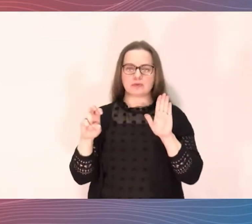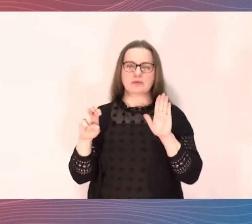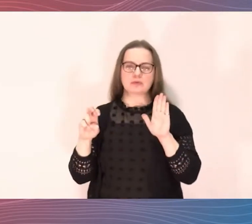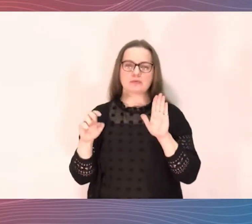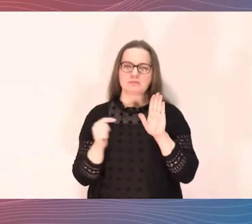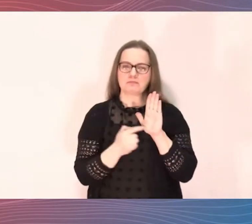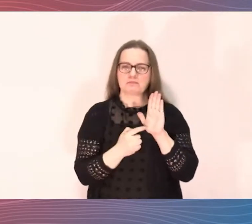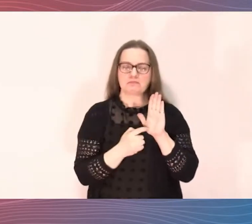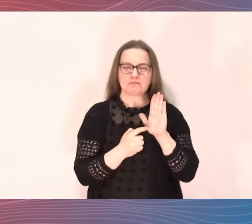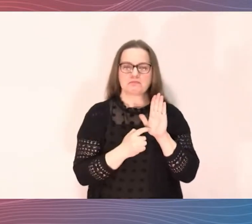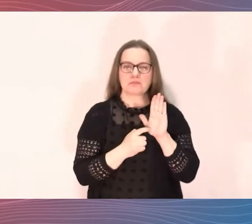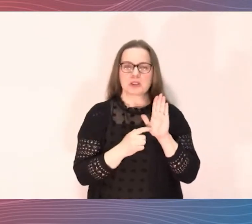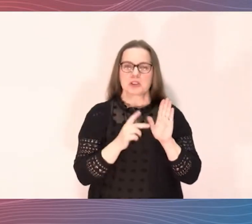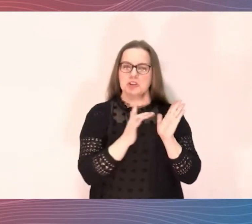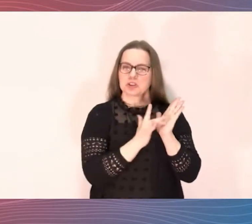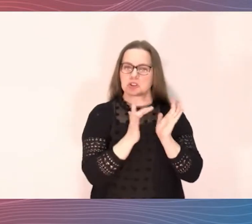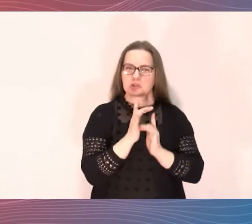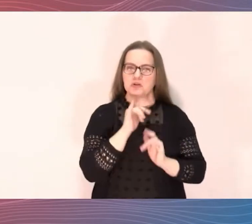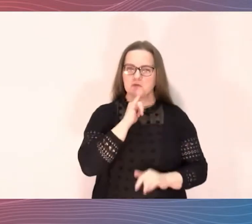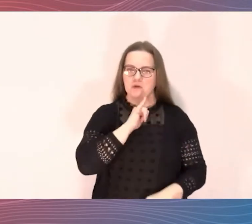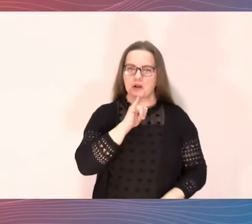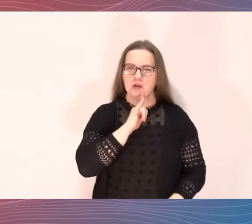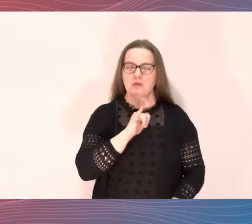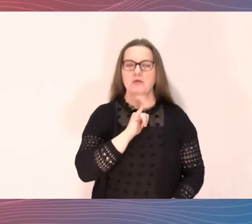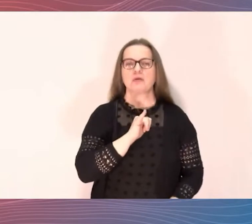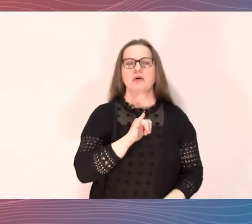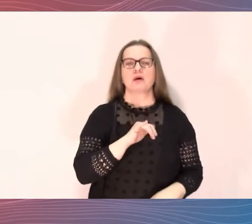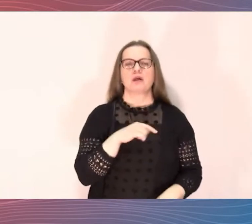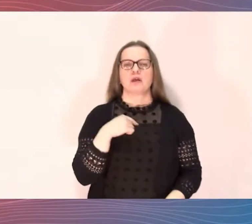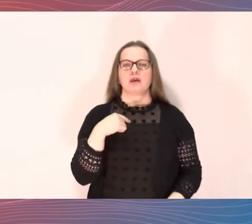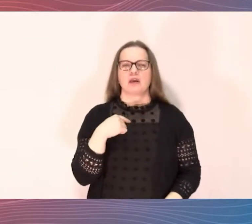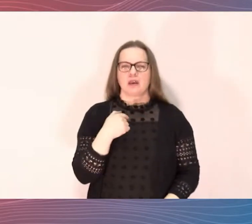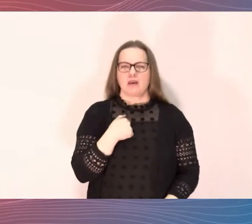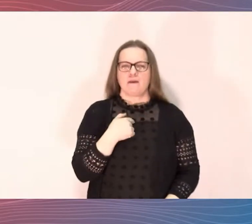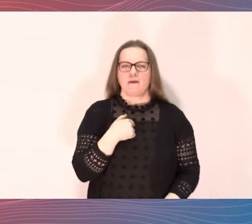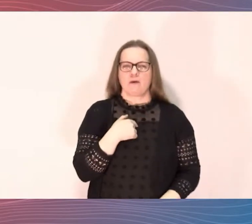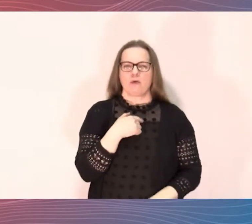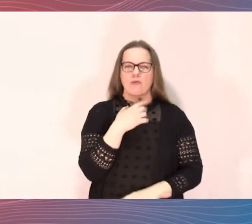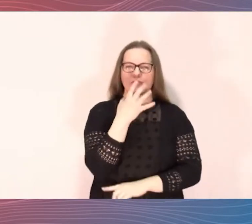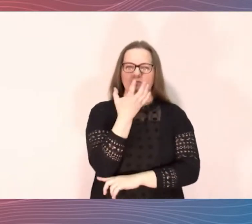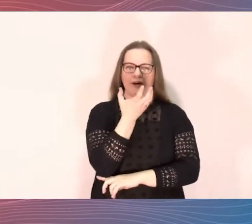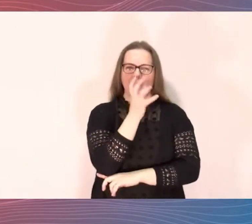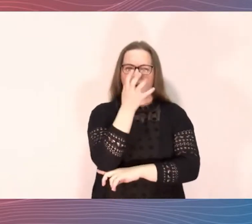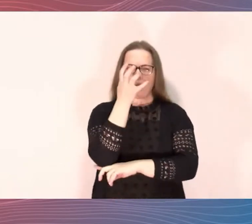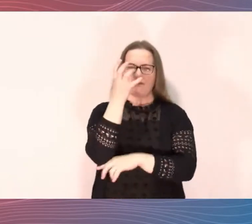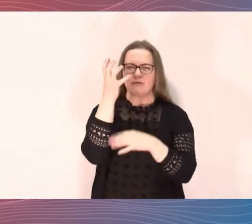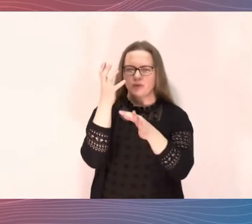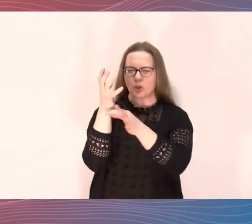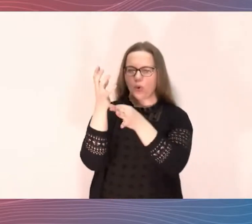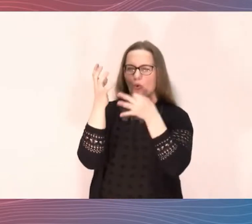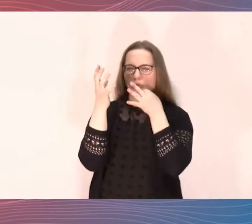Jesus disse: eu sou a videira verdadeira e vós os ramos. E o Pai é agricultor.